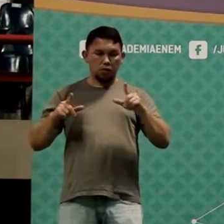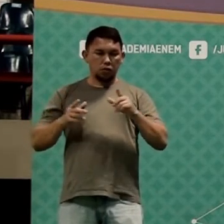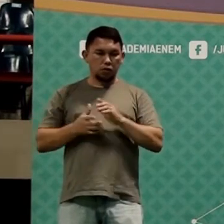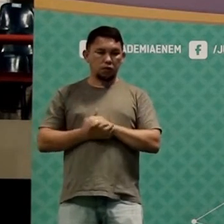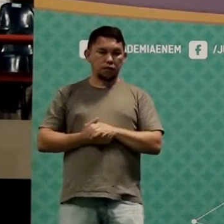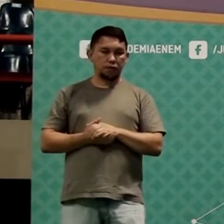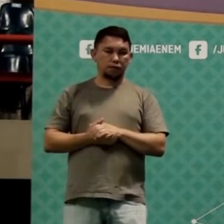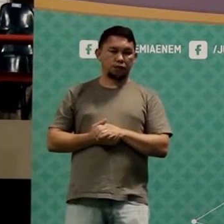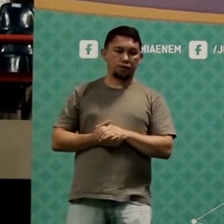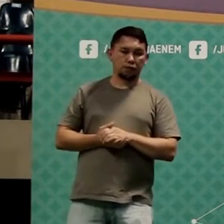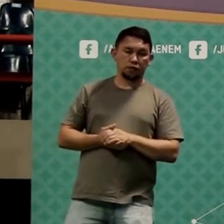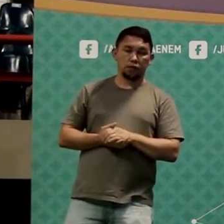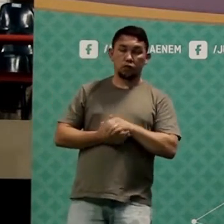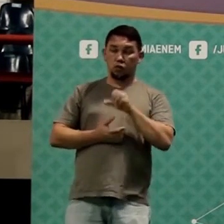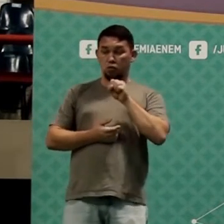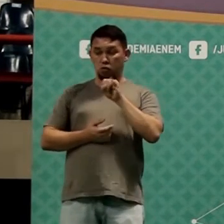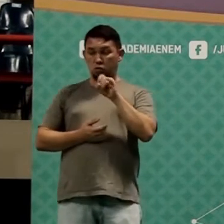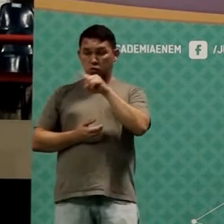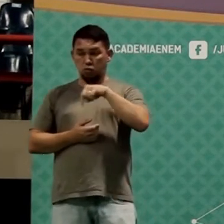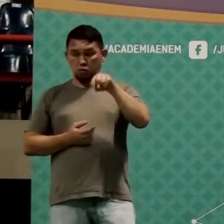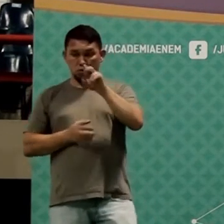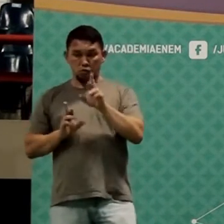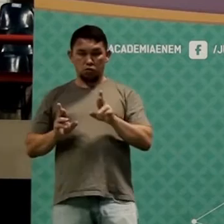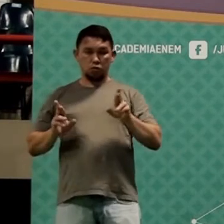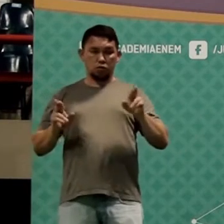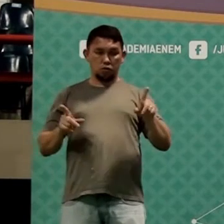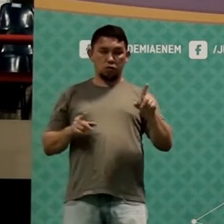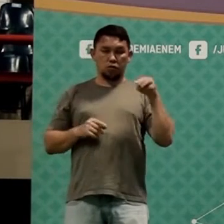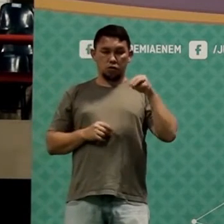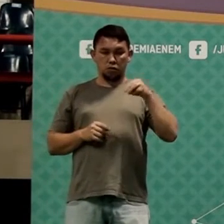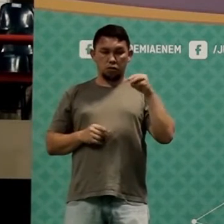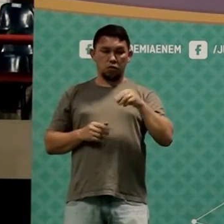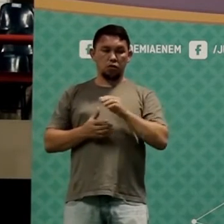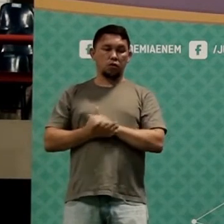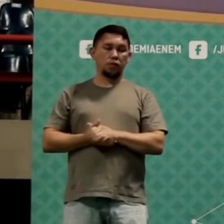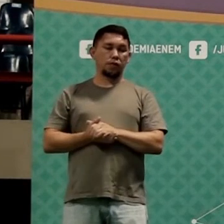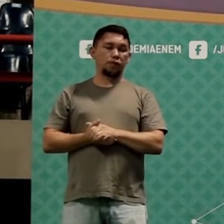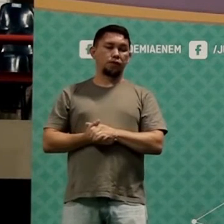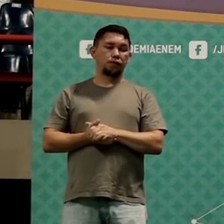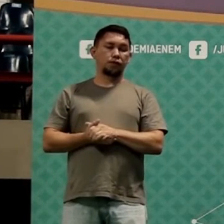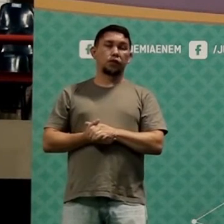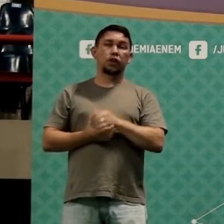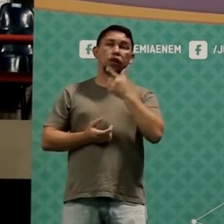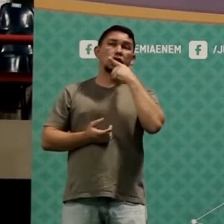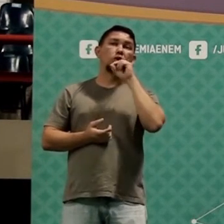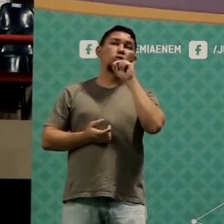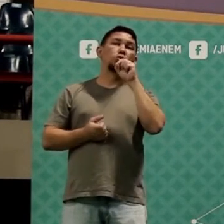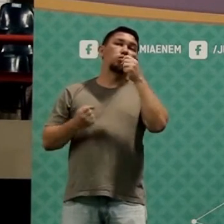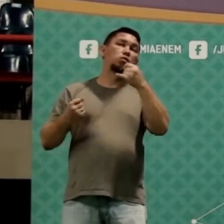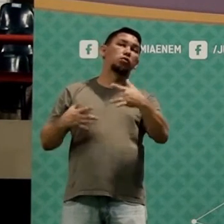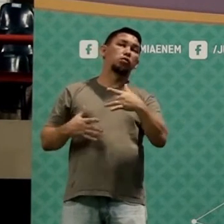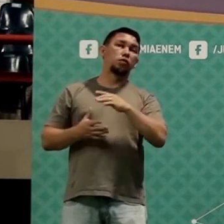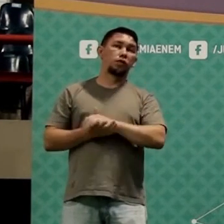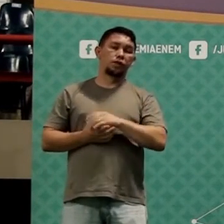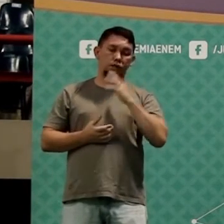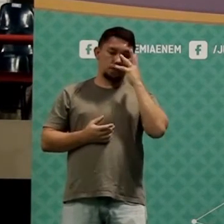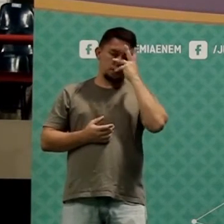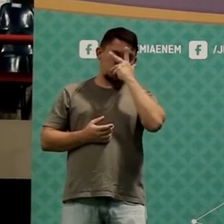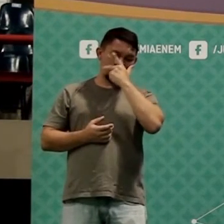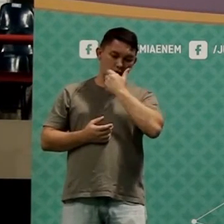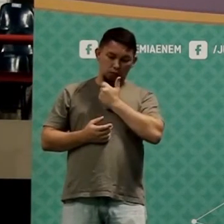geométrica. Se nós temos essa diferença matemática, isso quer dizer que